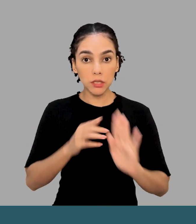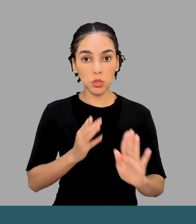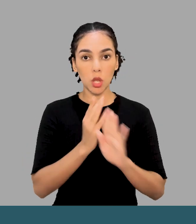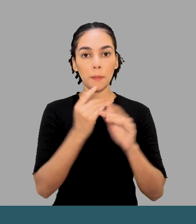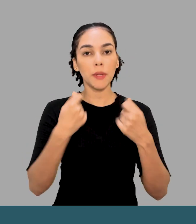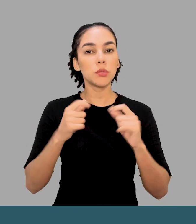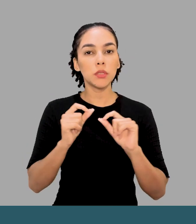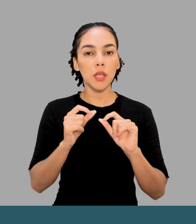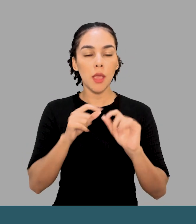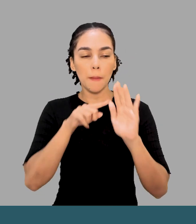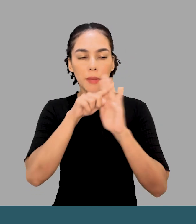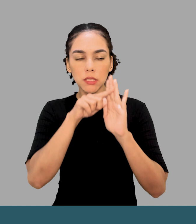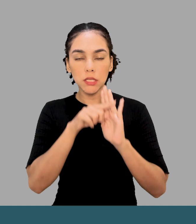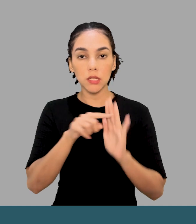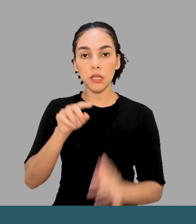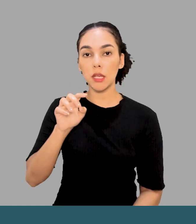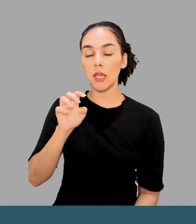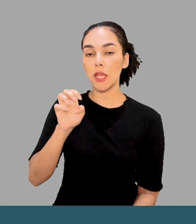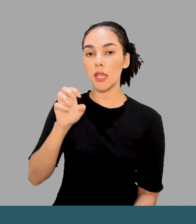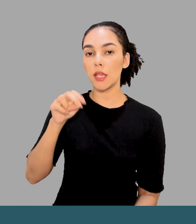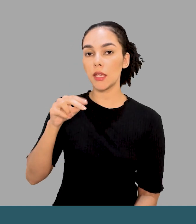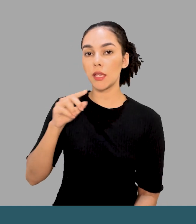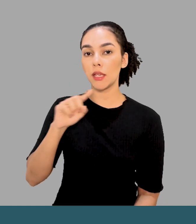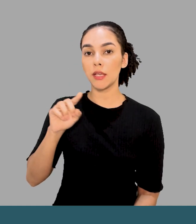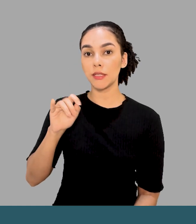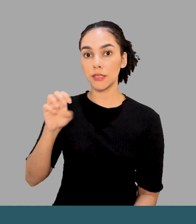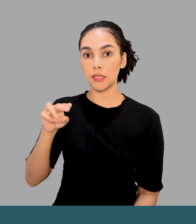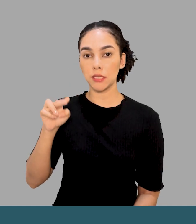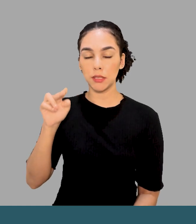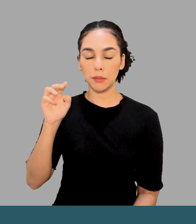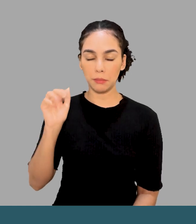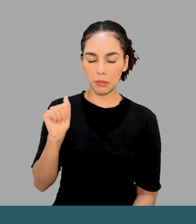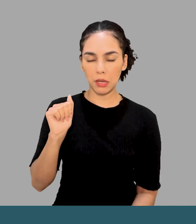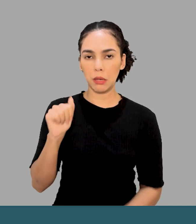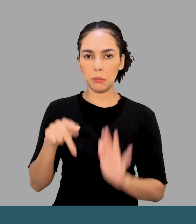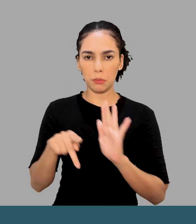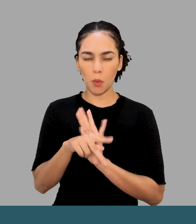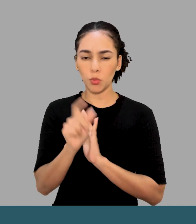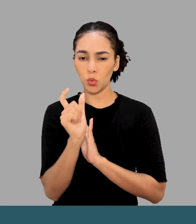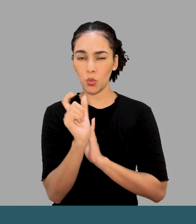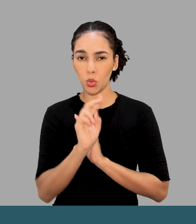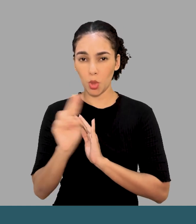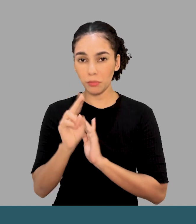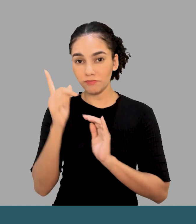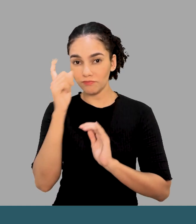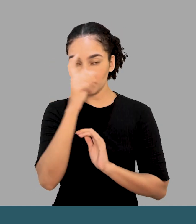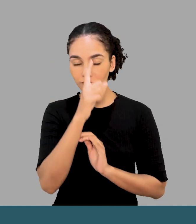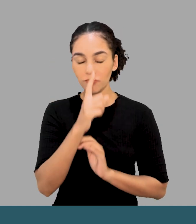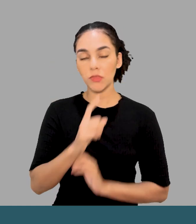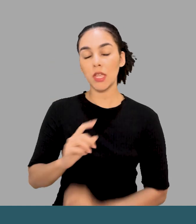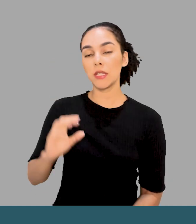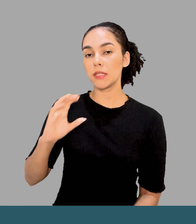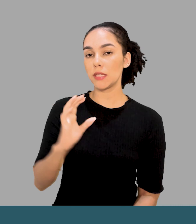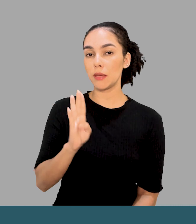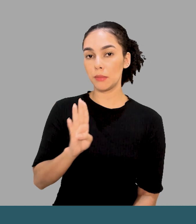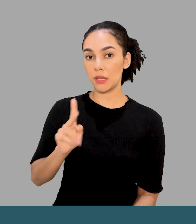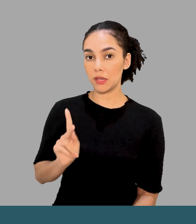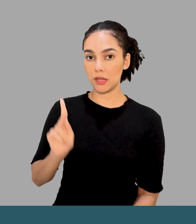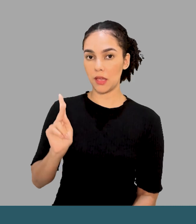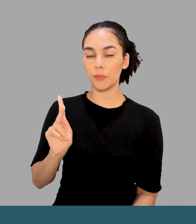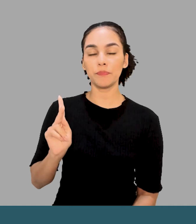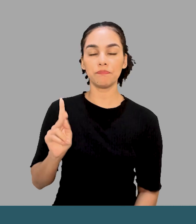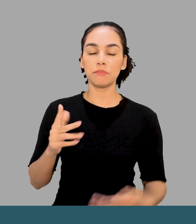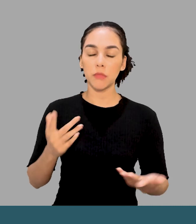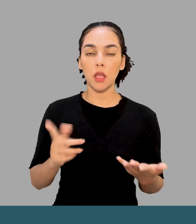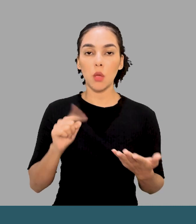enzima creatinofosfoquinase. É um nome difícil mesmo, mas podemos chamá-la de enzima CPK. Essa medição é feita